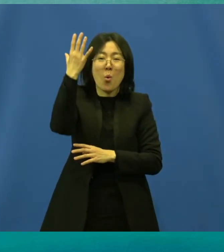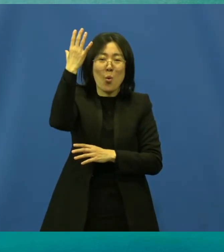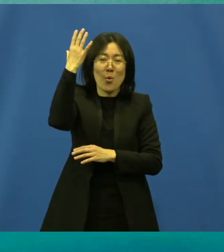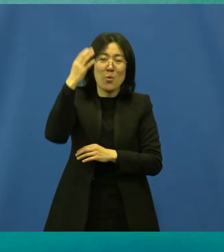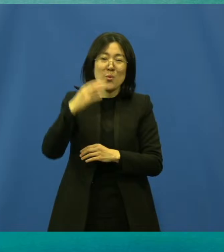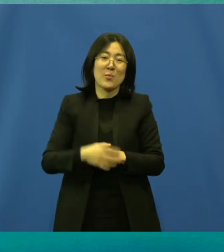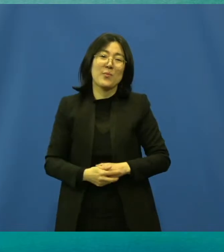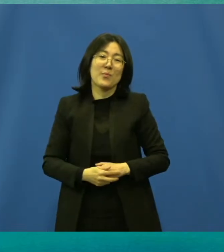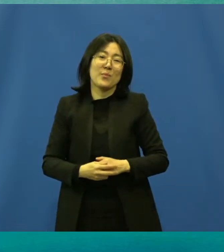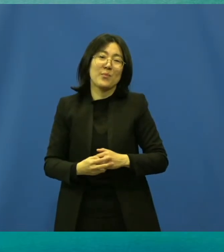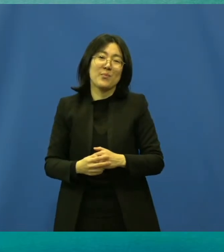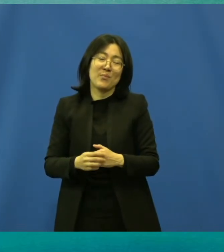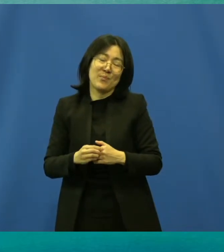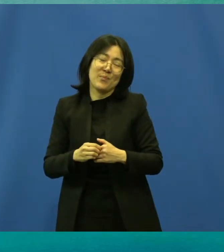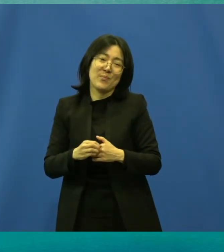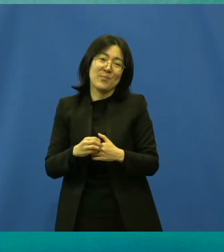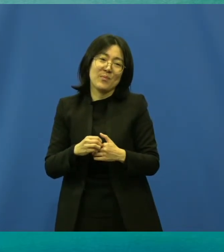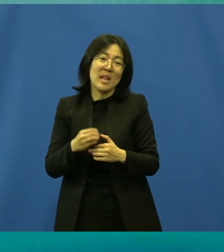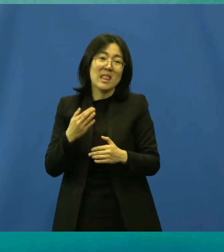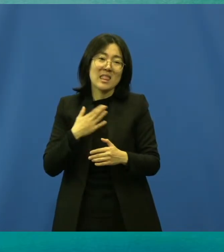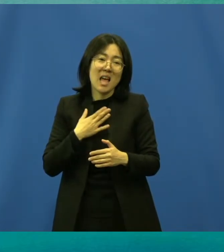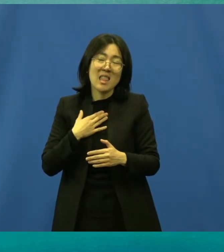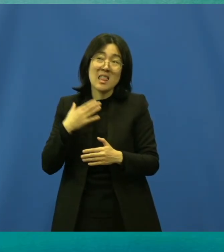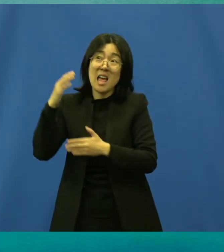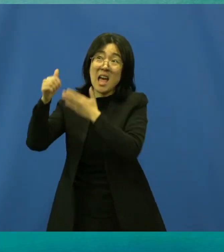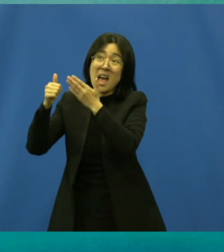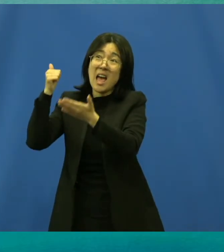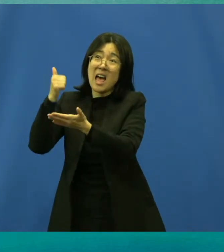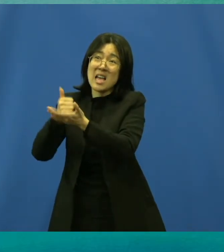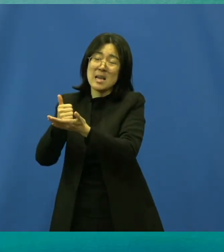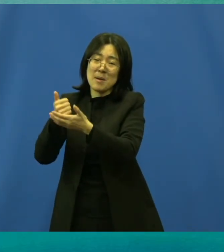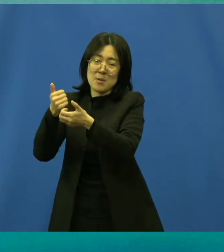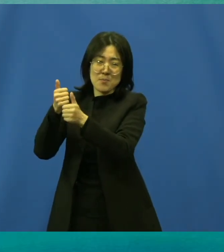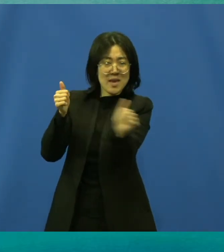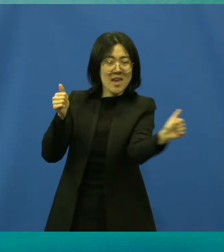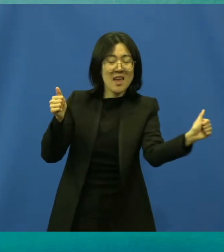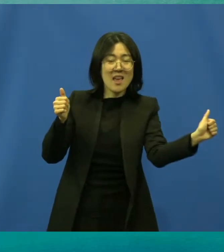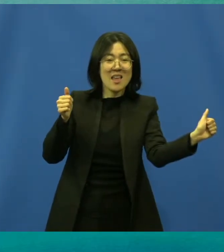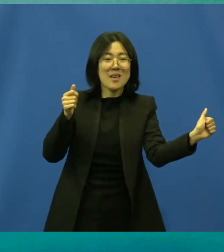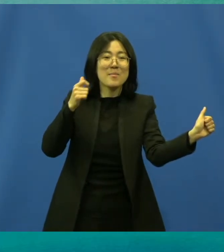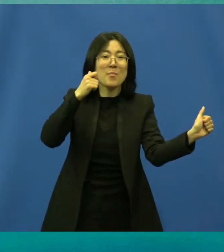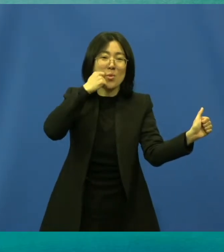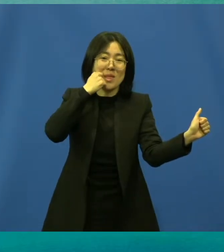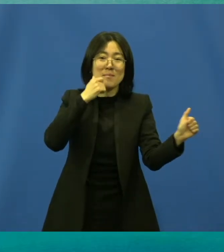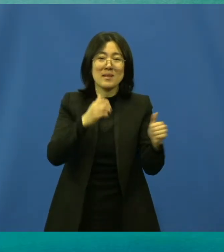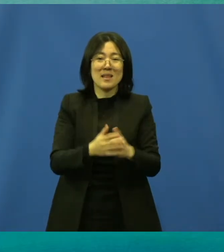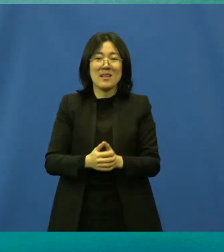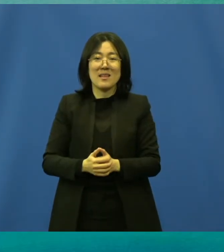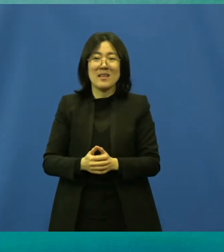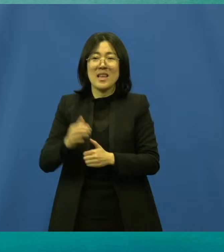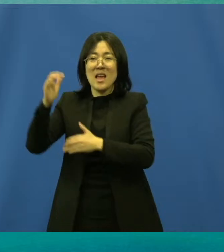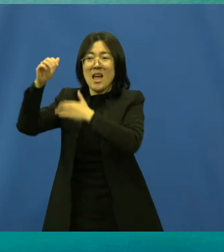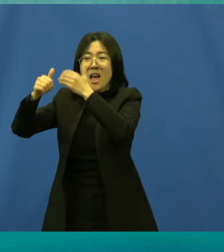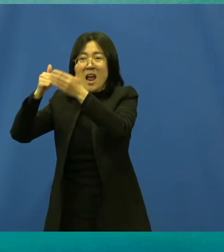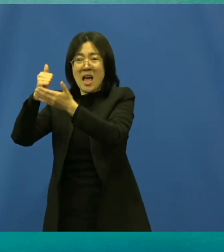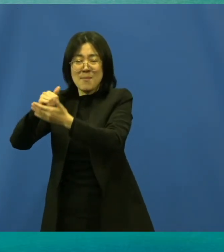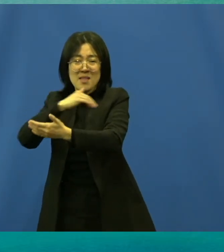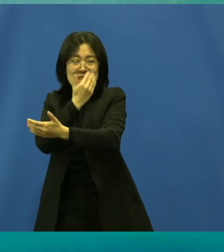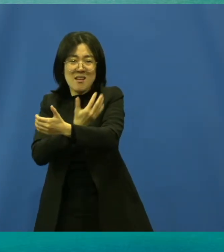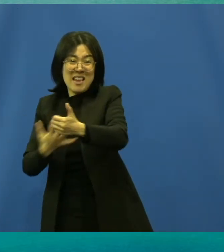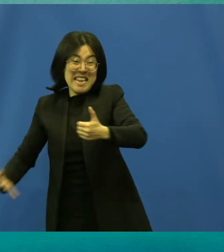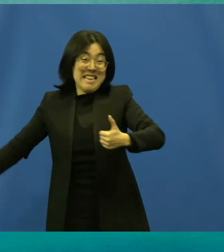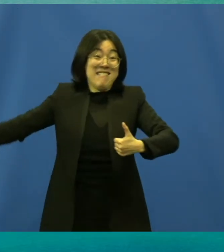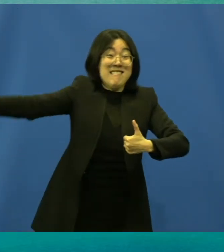자신이 하나님으로부터 벗어날 수 없는 존재임을 받아들이는 거죠. 그리고 하나님의 권능이 얼마나 크신